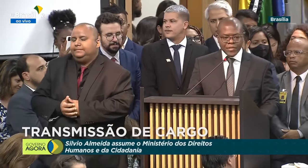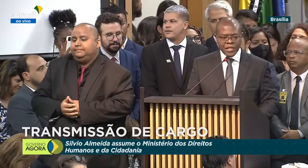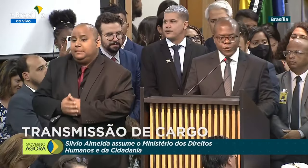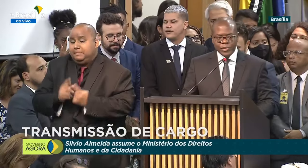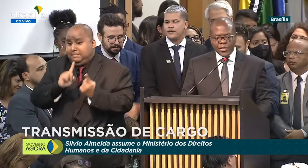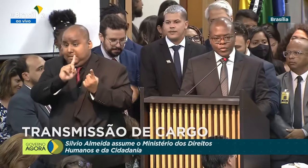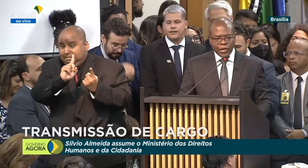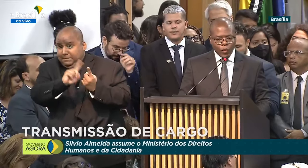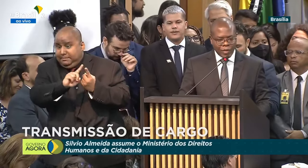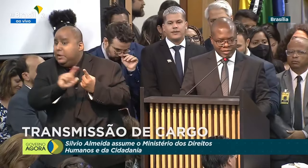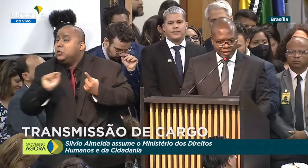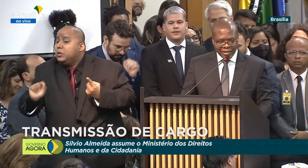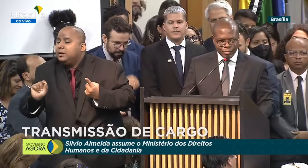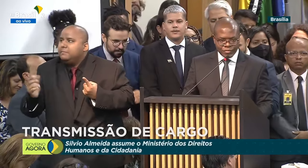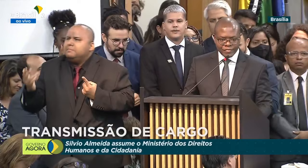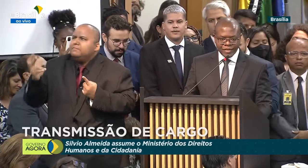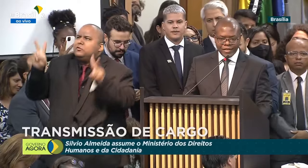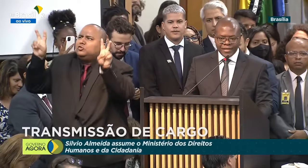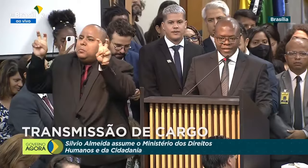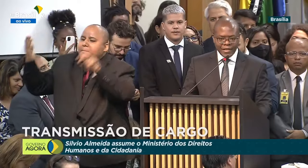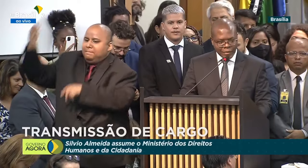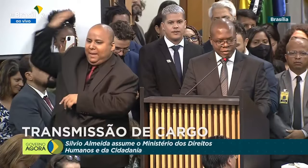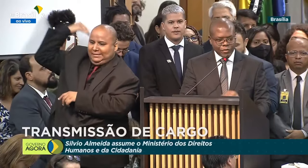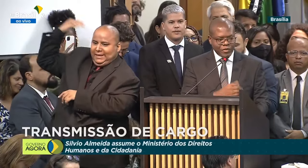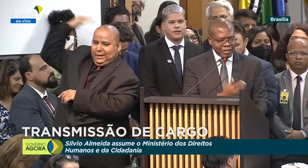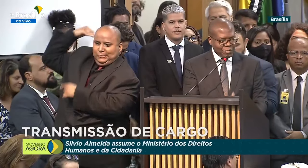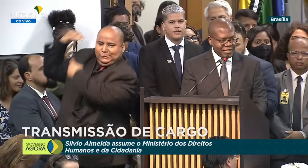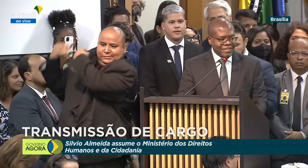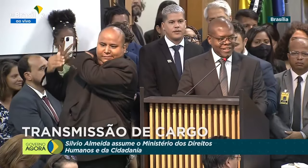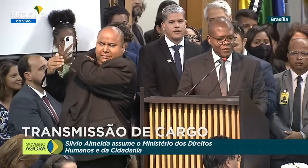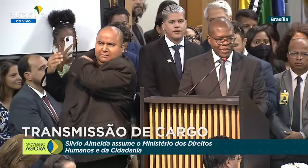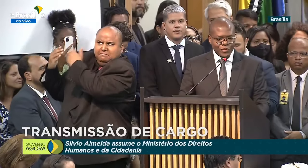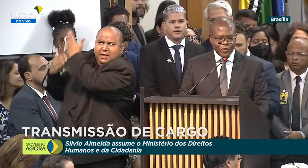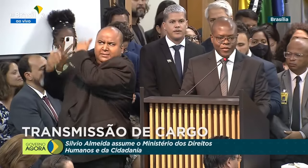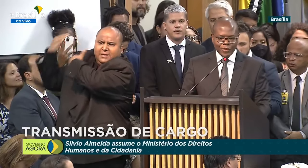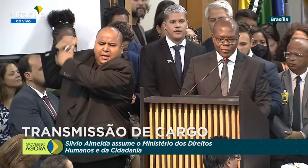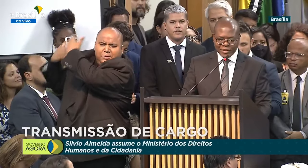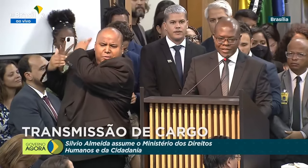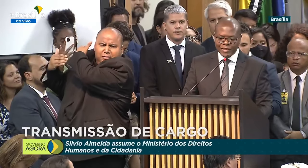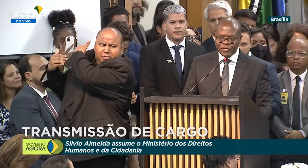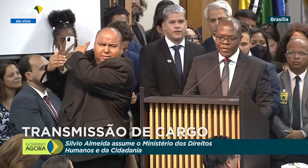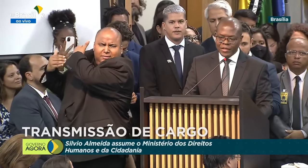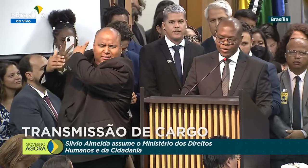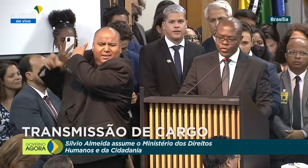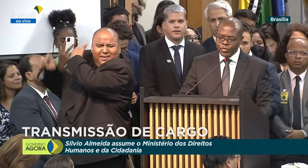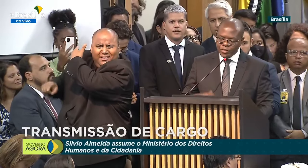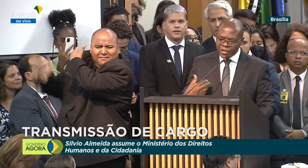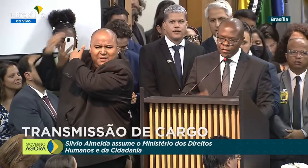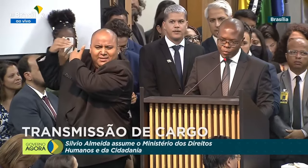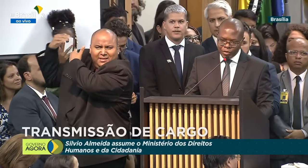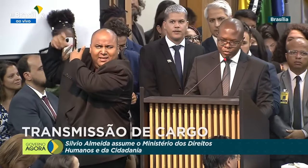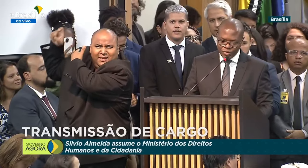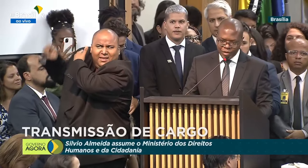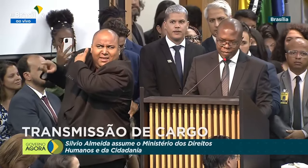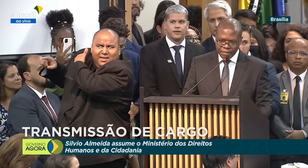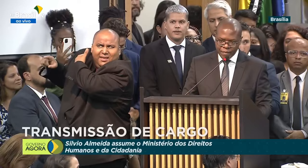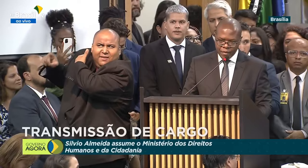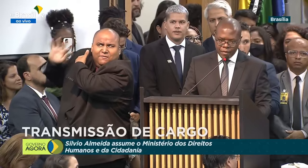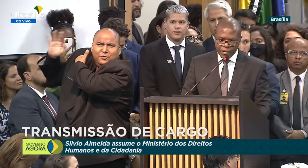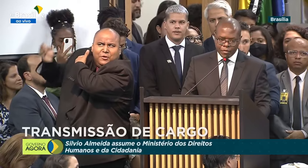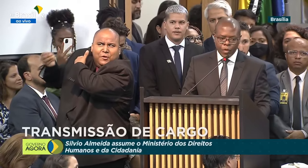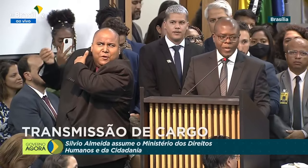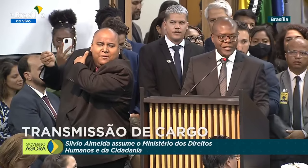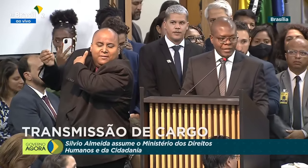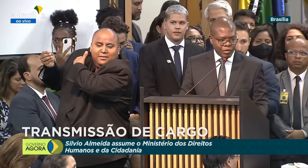e a primeira mensagem portanto é o passado e lembre-se eu falei de passado mas quando fala do passado fala daquilo que somos daquilo que podemos ser